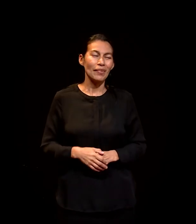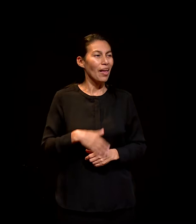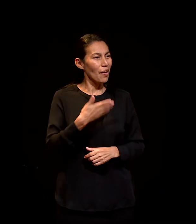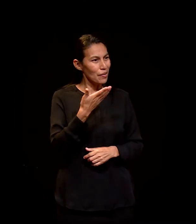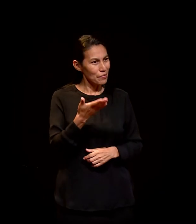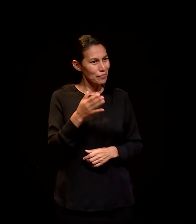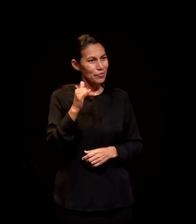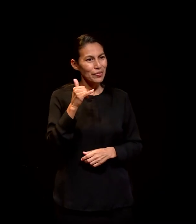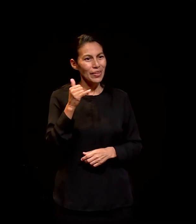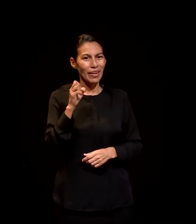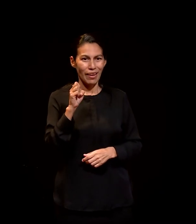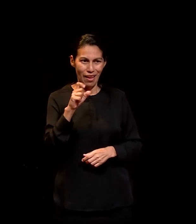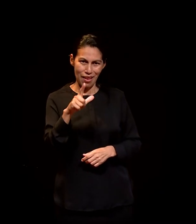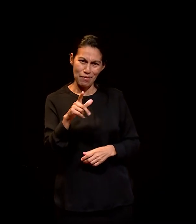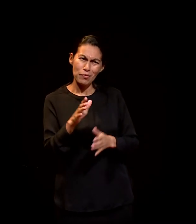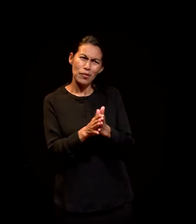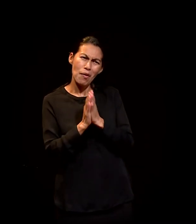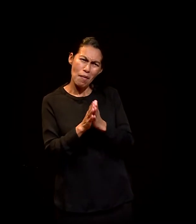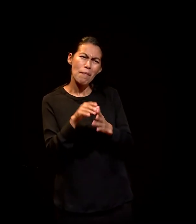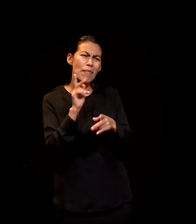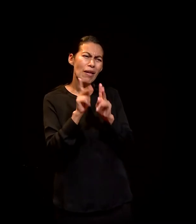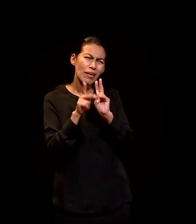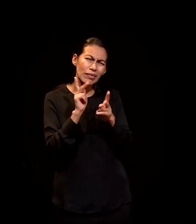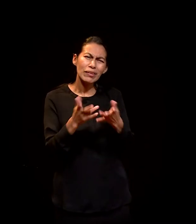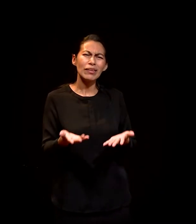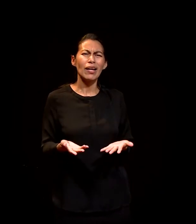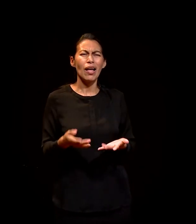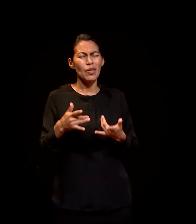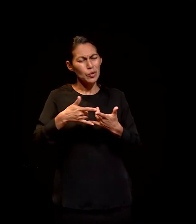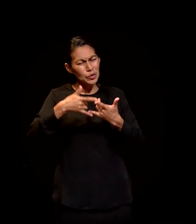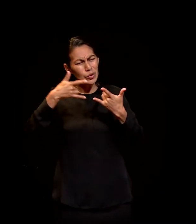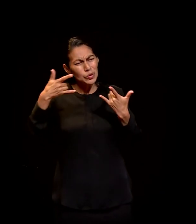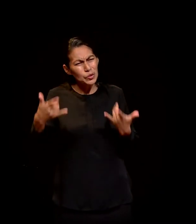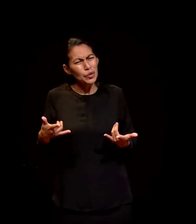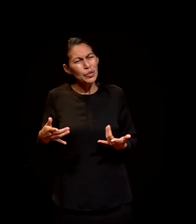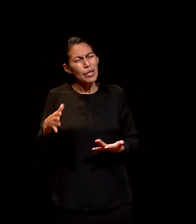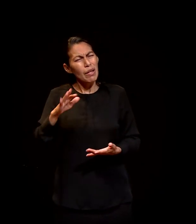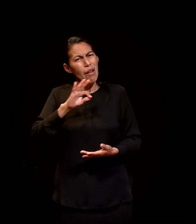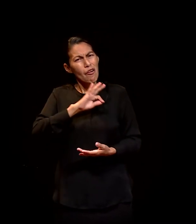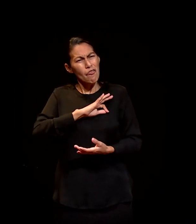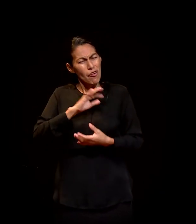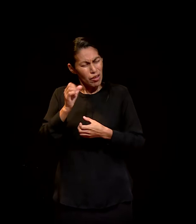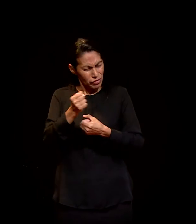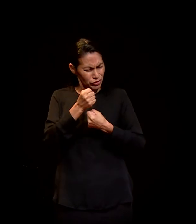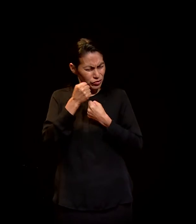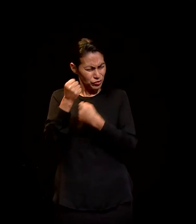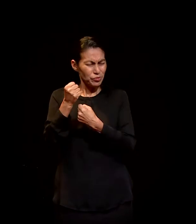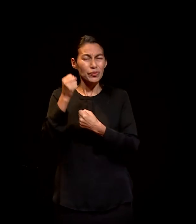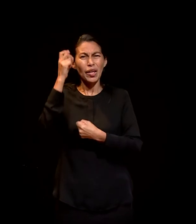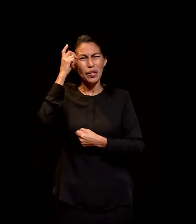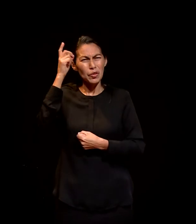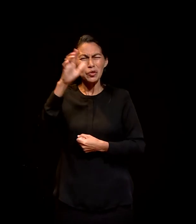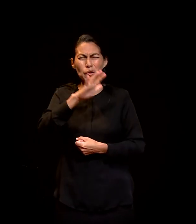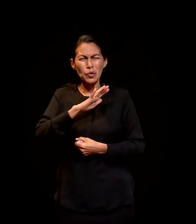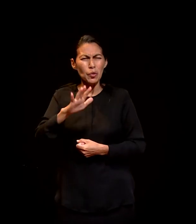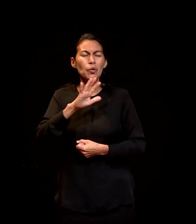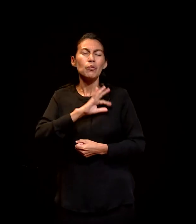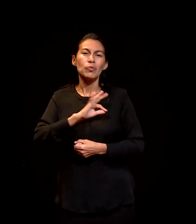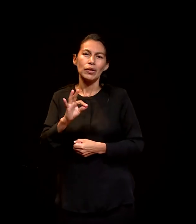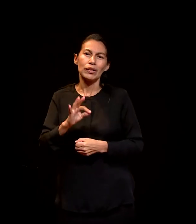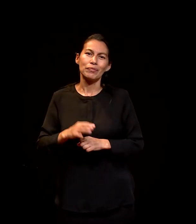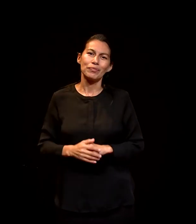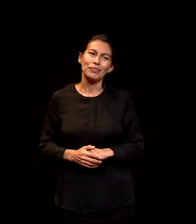cuéntanos otra historia una historia que pueda afianzar el dios de lo imposible